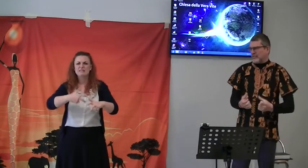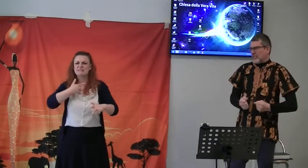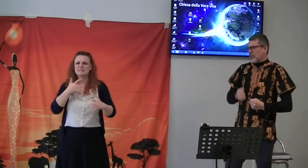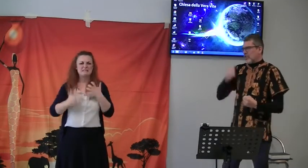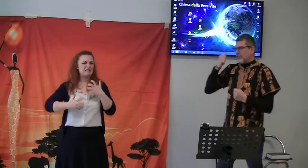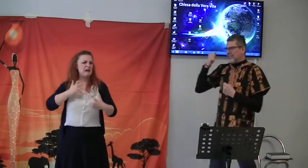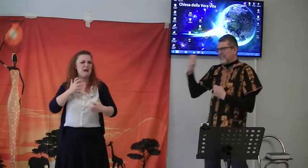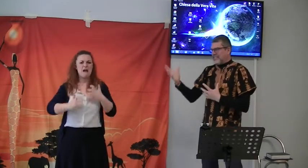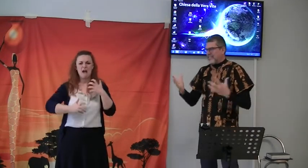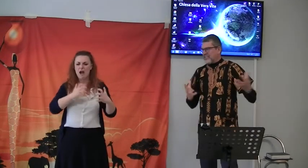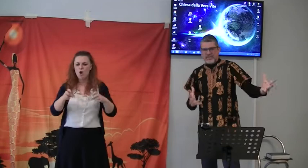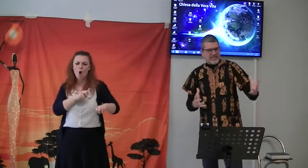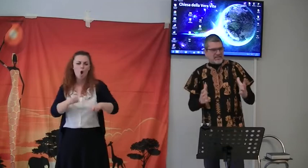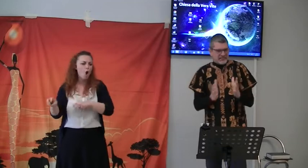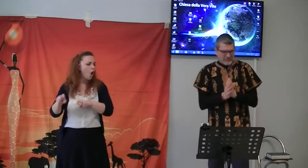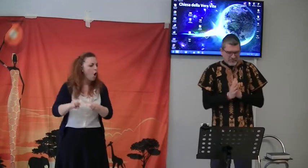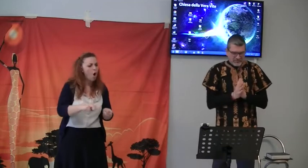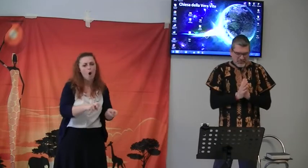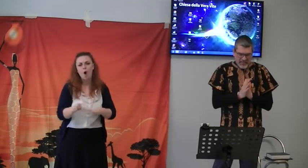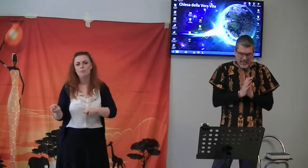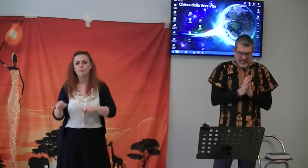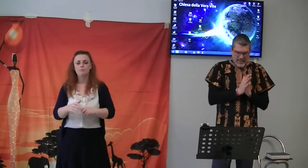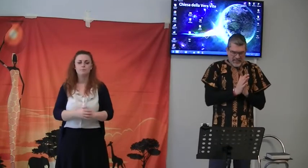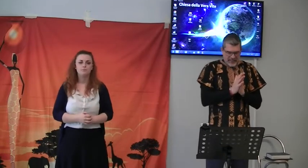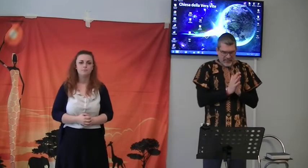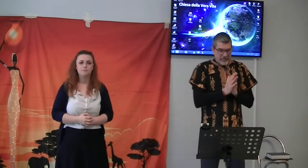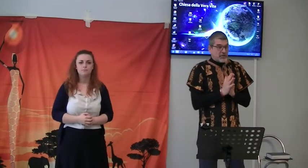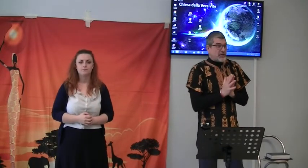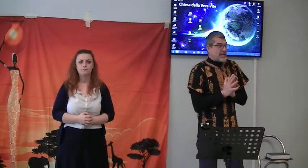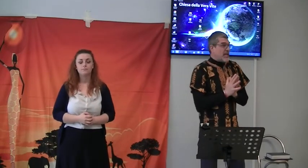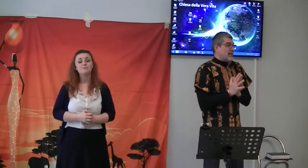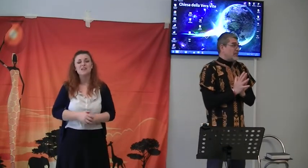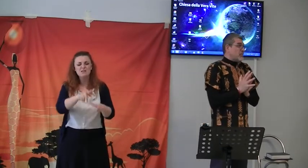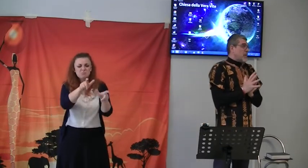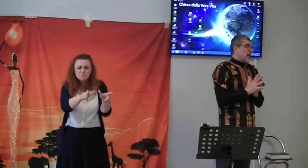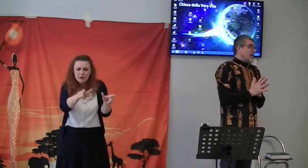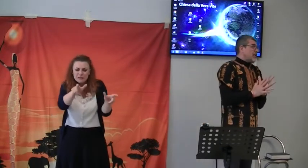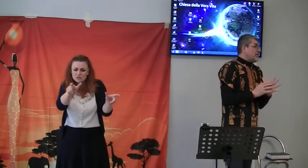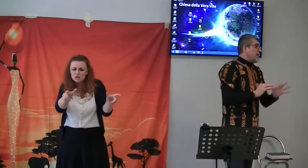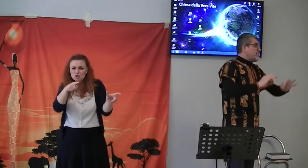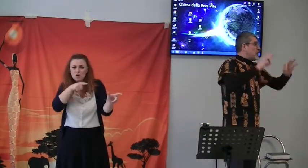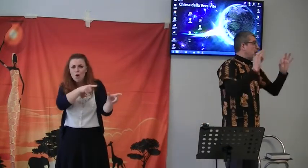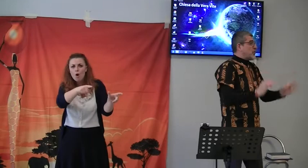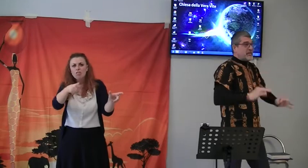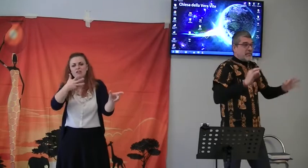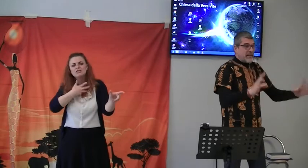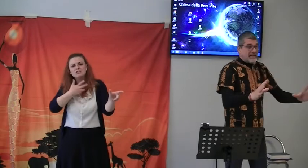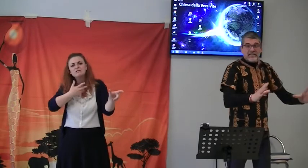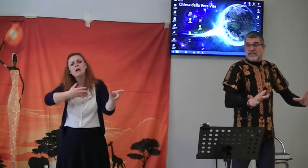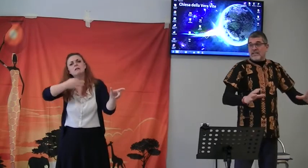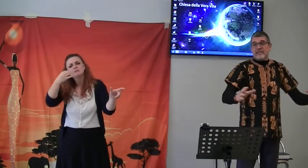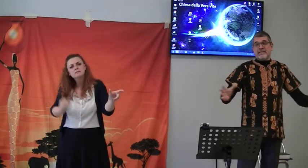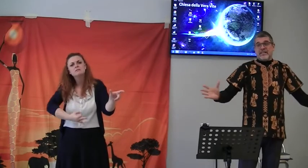stressate, corrono a destra e a sinistra, e persone che hanno sempre qualcosa